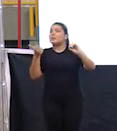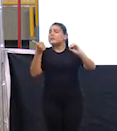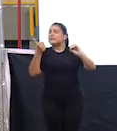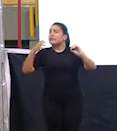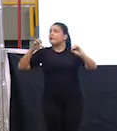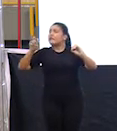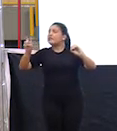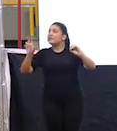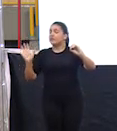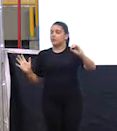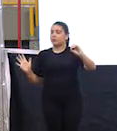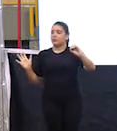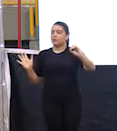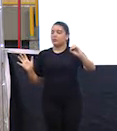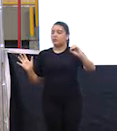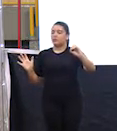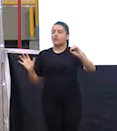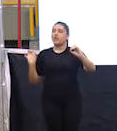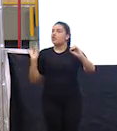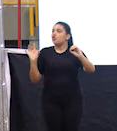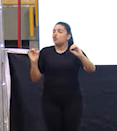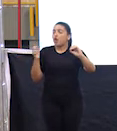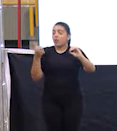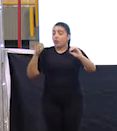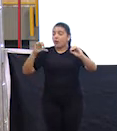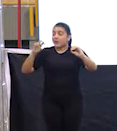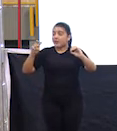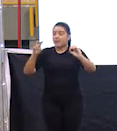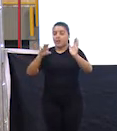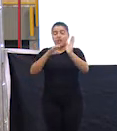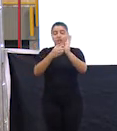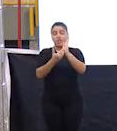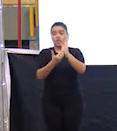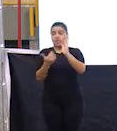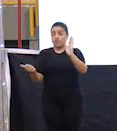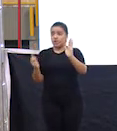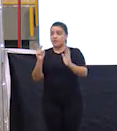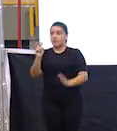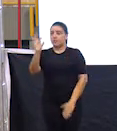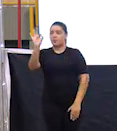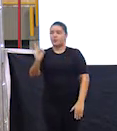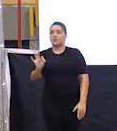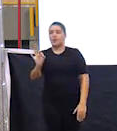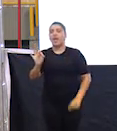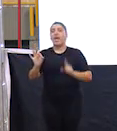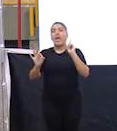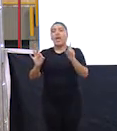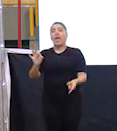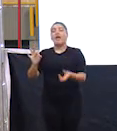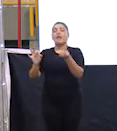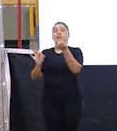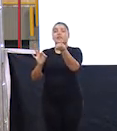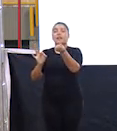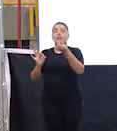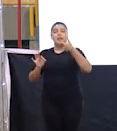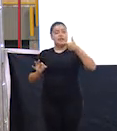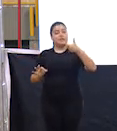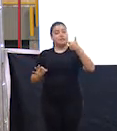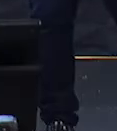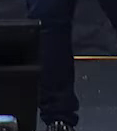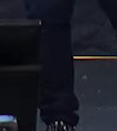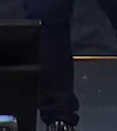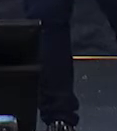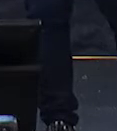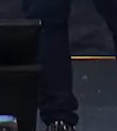95%. Só quero 95%, então eu vou tirar 5%. 5% não é 6? Então 120